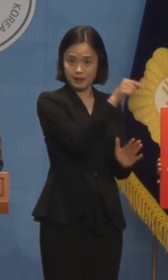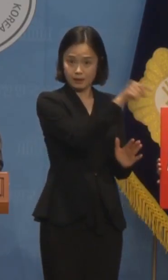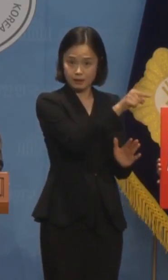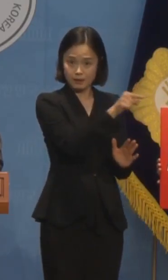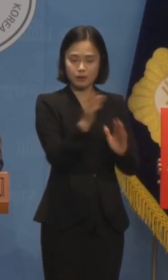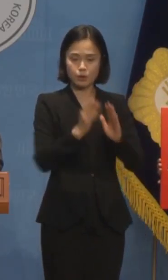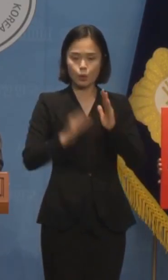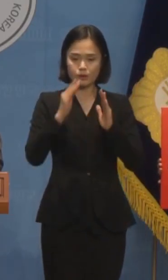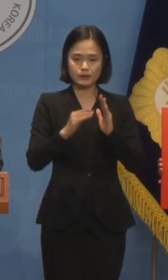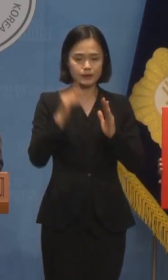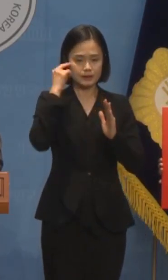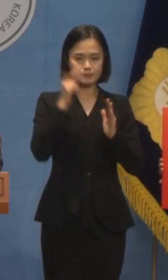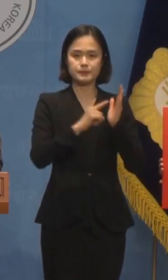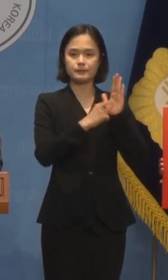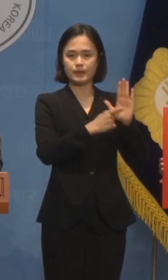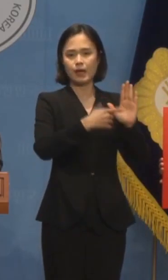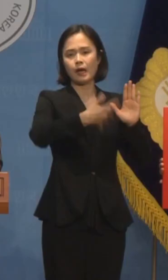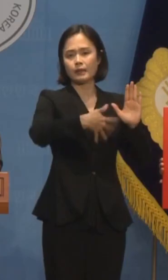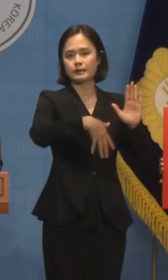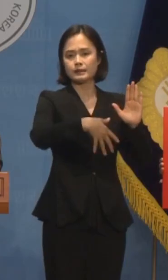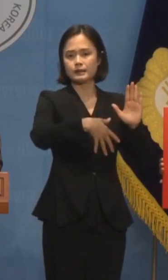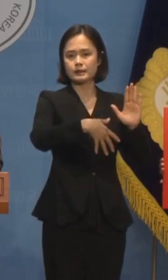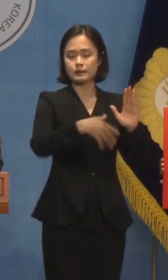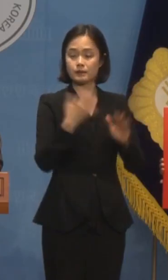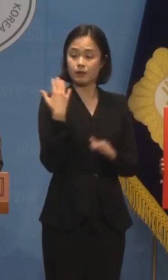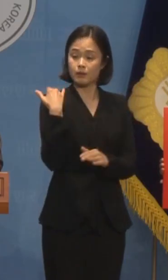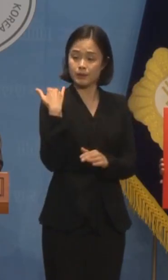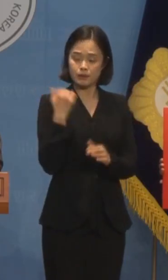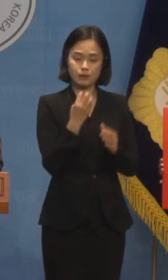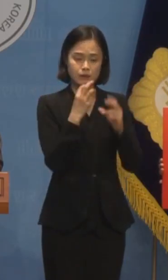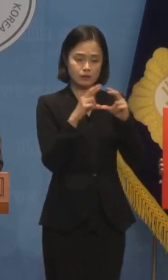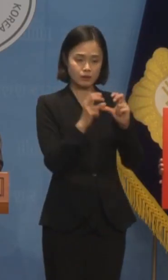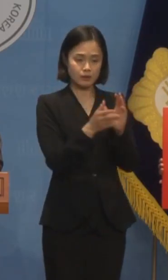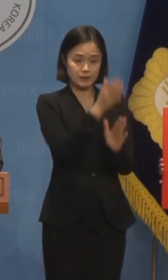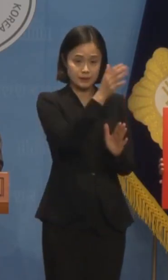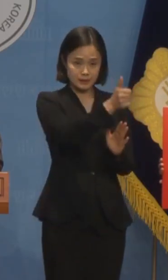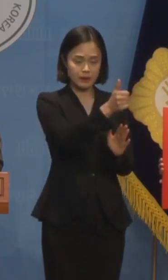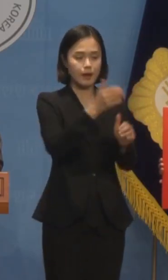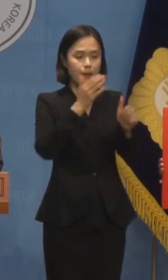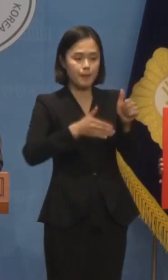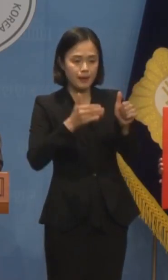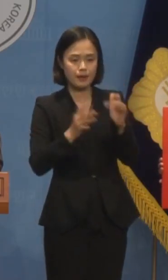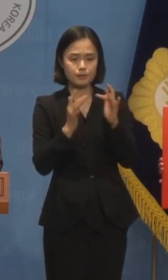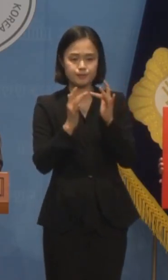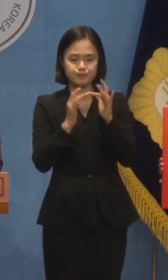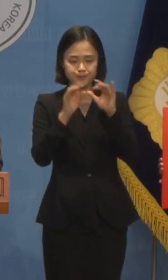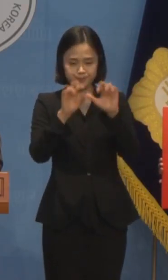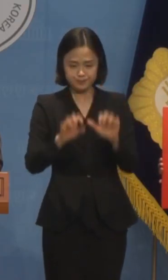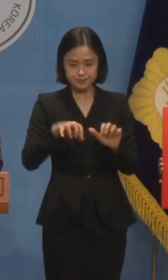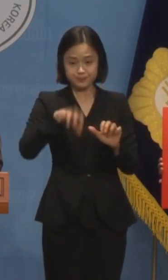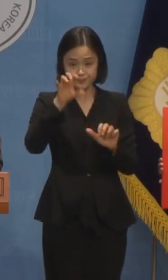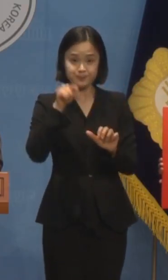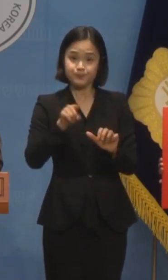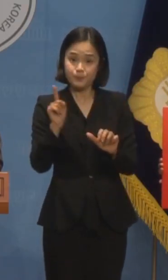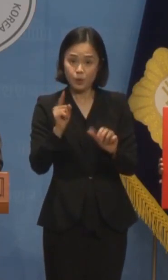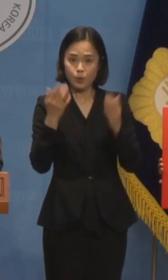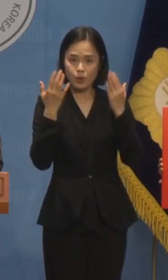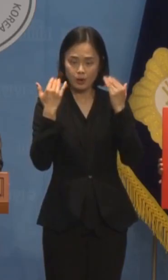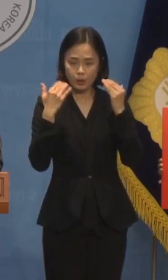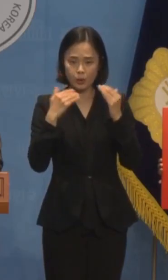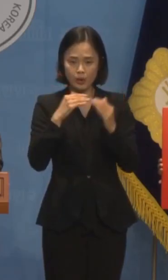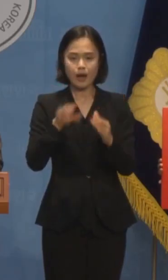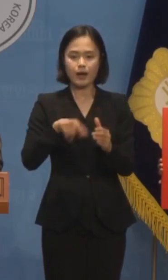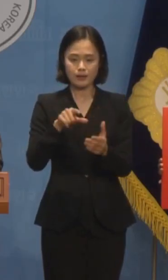가운데 얼마 전 성남시장에게 바란다라는 바로 문자 서비스에 학교폭력과 관련된 시민의 문자 민원에